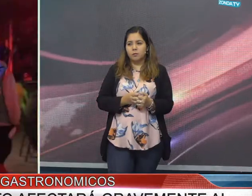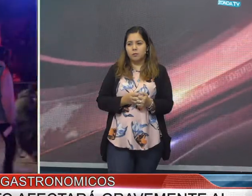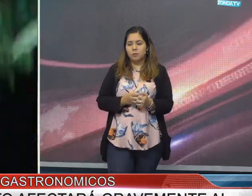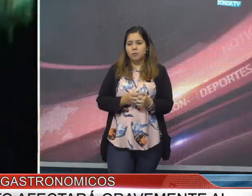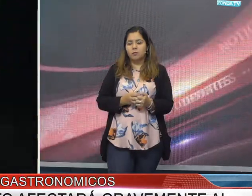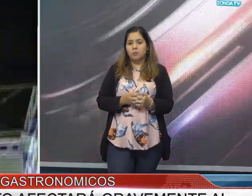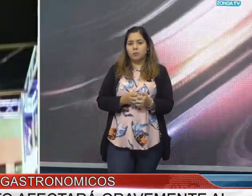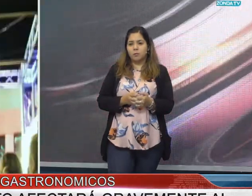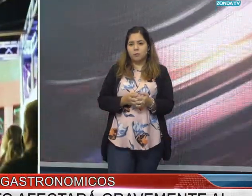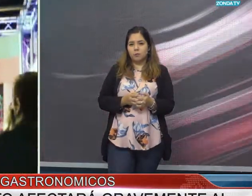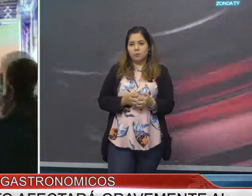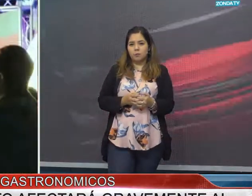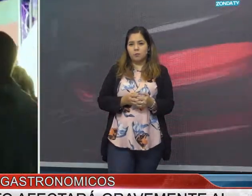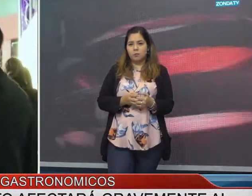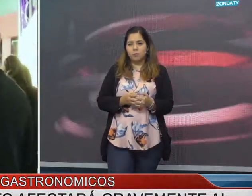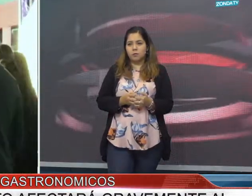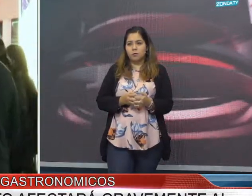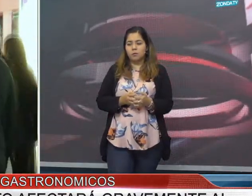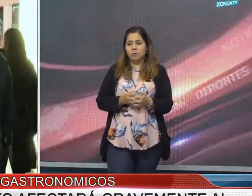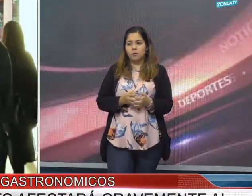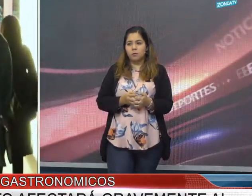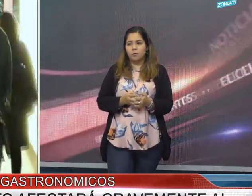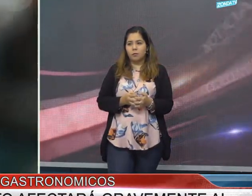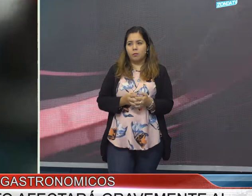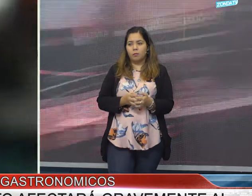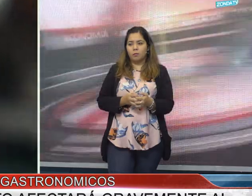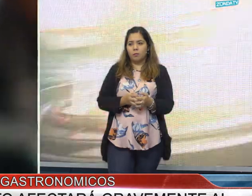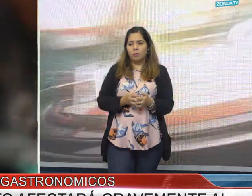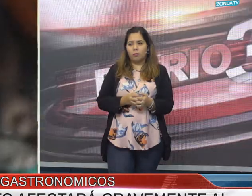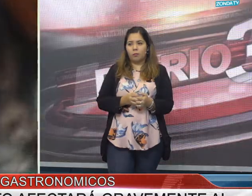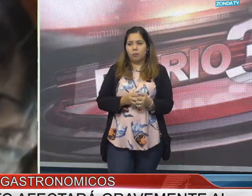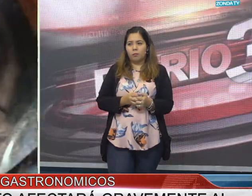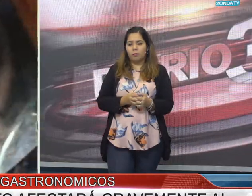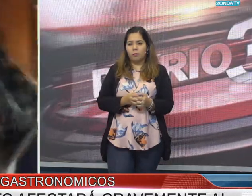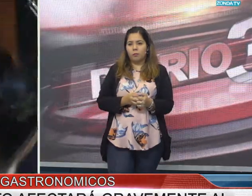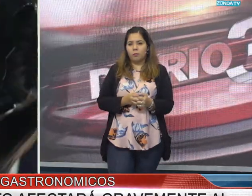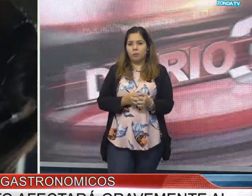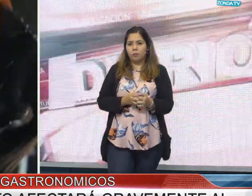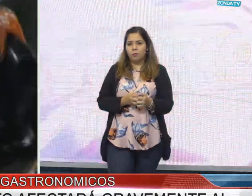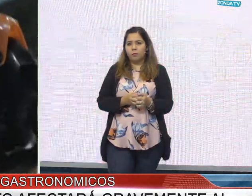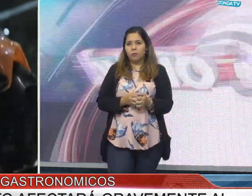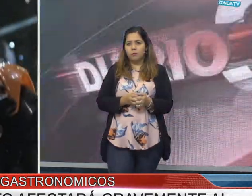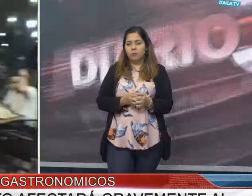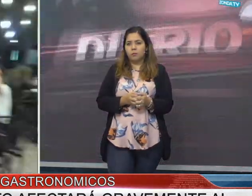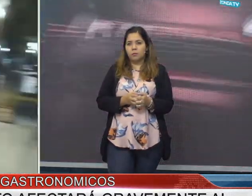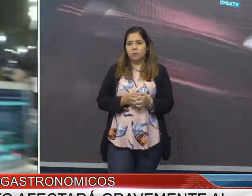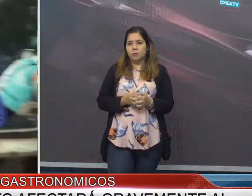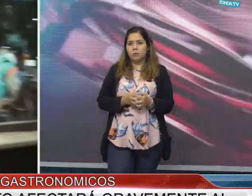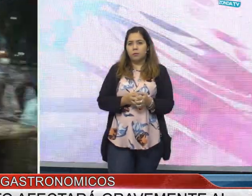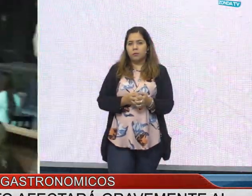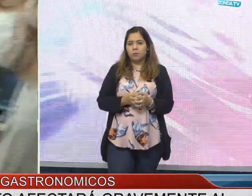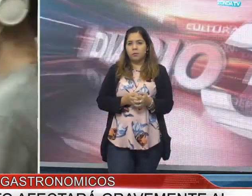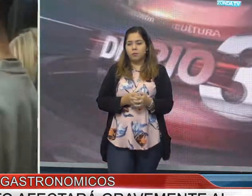julio. O sea, esto va a ser complicado. Entonces, el análisis que hay que hacer es que esto va para largo. Hacemos